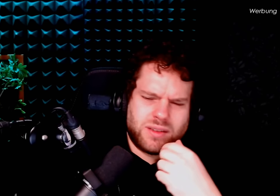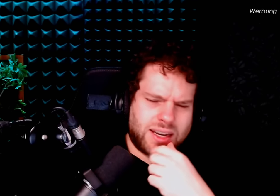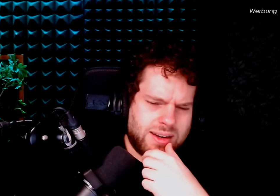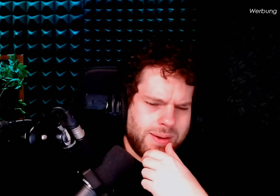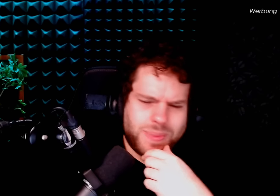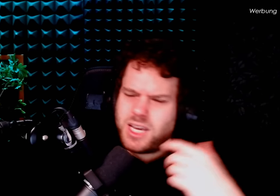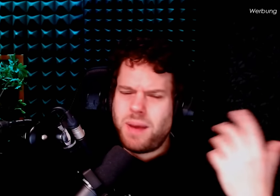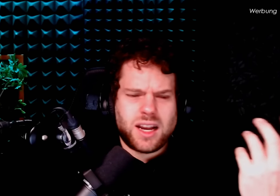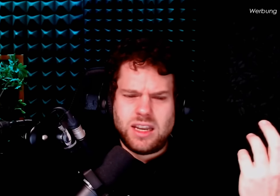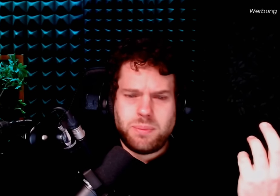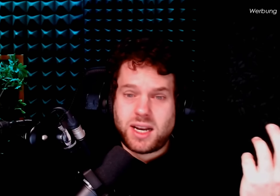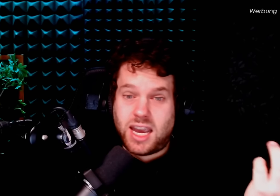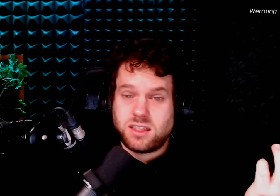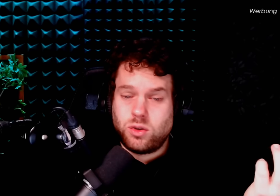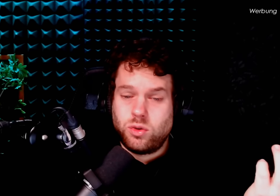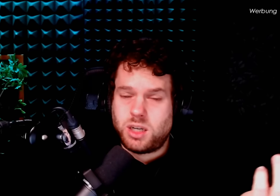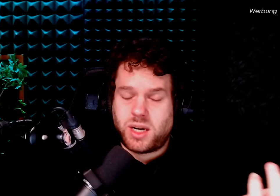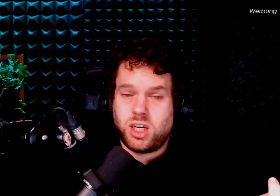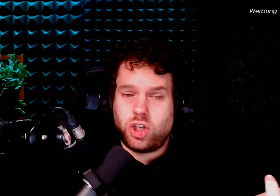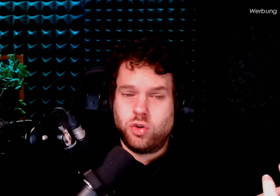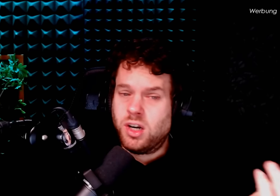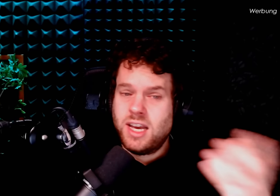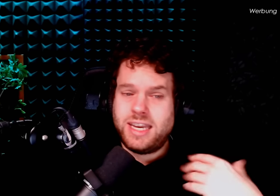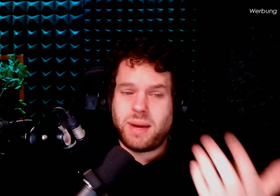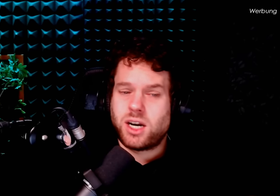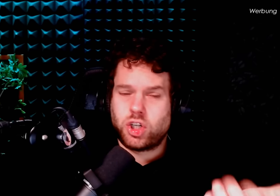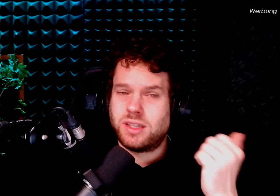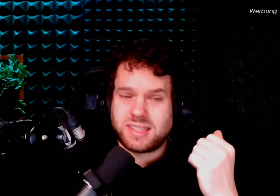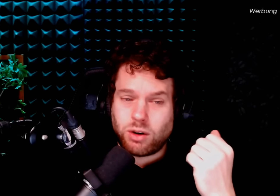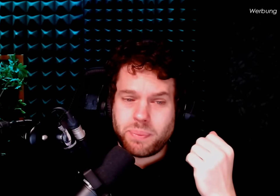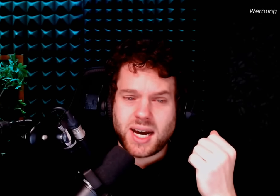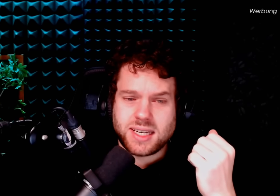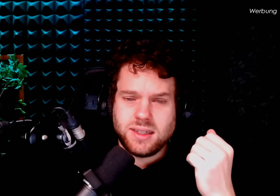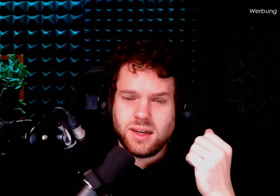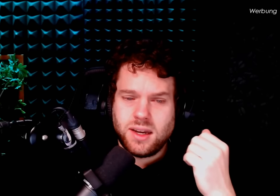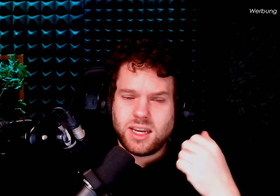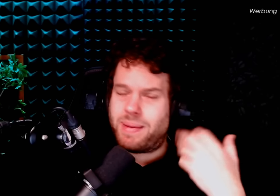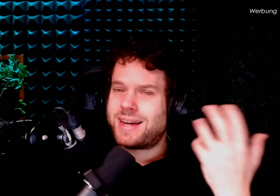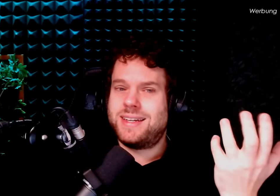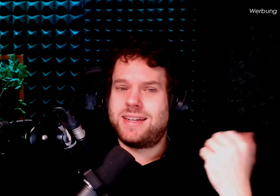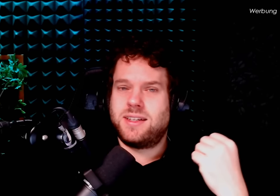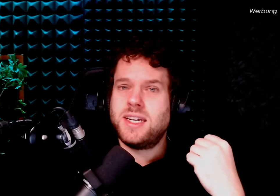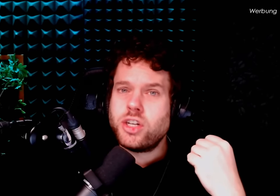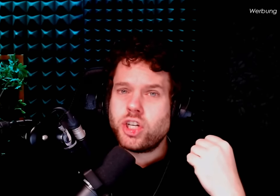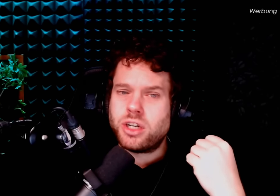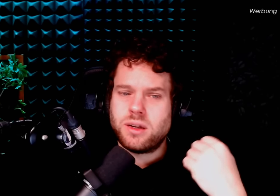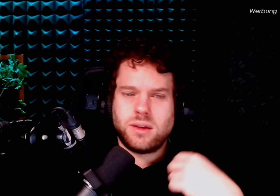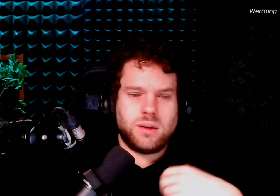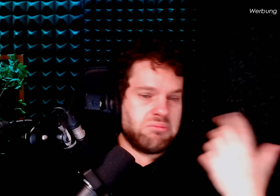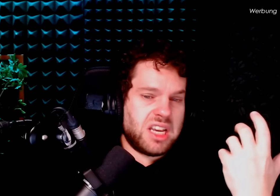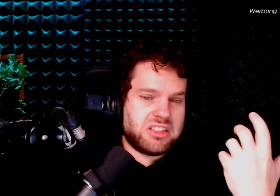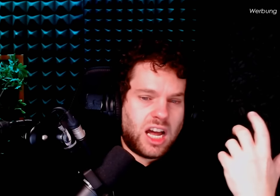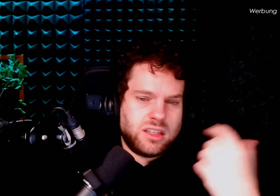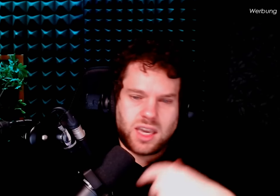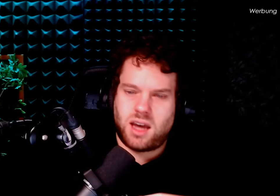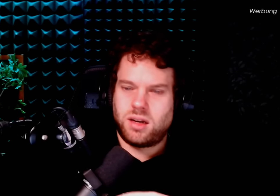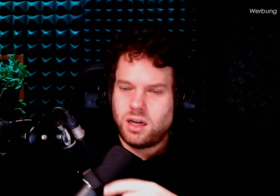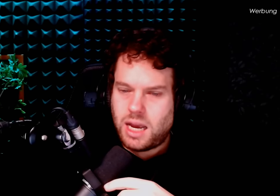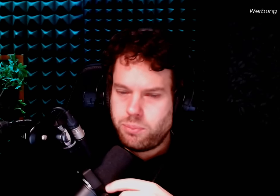zu nennen. Ich mag Käsekuchen, ich mag Kirschkuchen, ich mag einen schönen Sauerbraten. Ich mag eine nette Quiche. Esse ich alles gern. Ja, kein